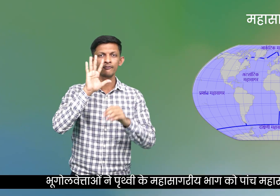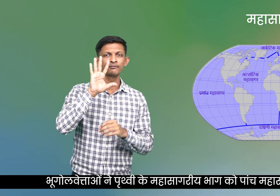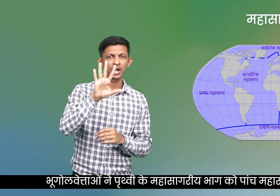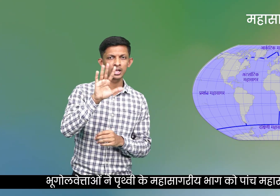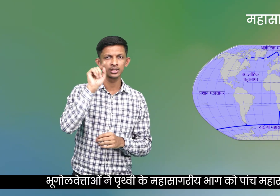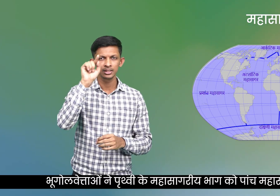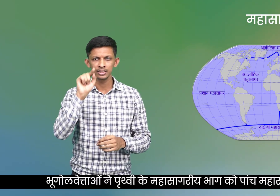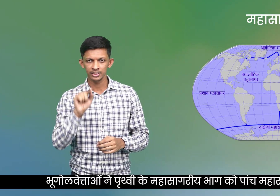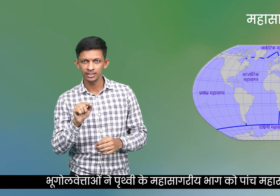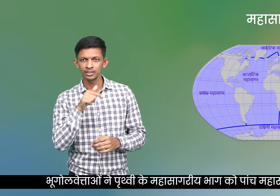है।